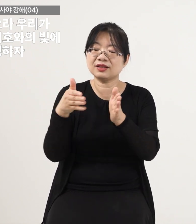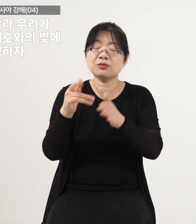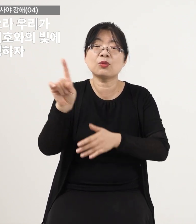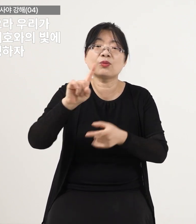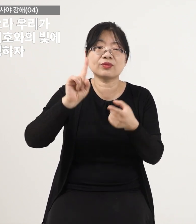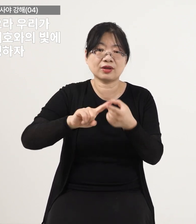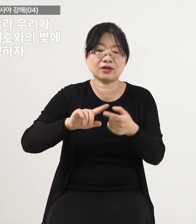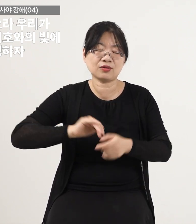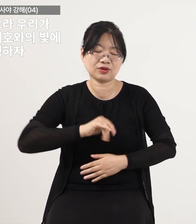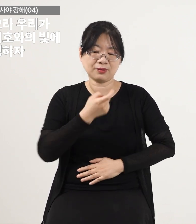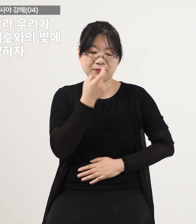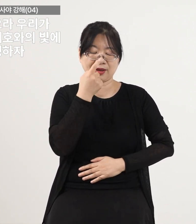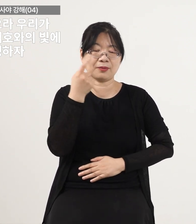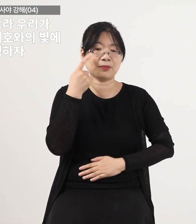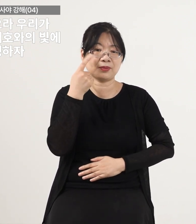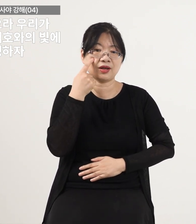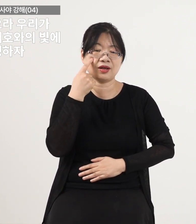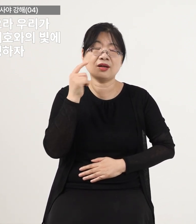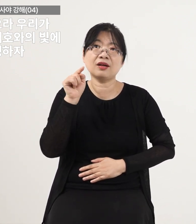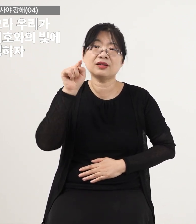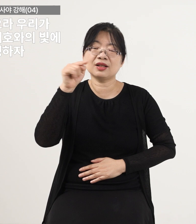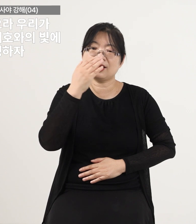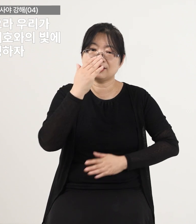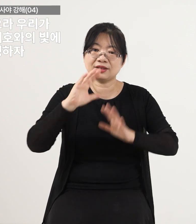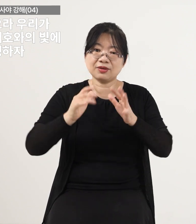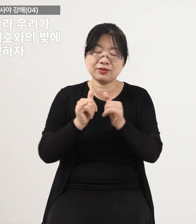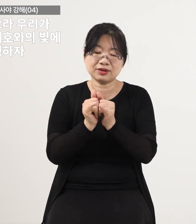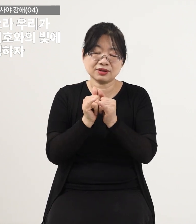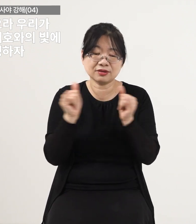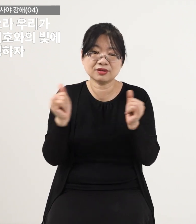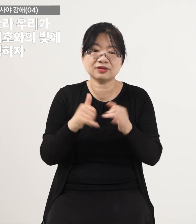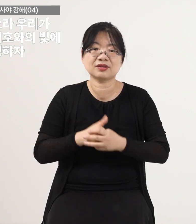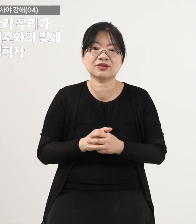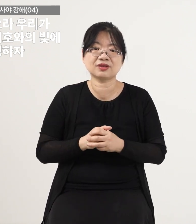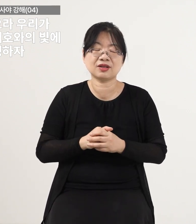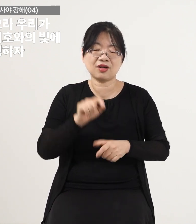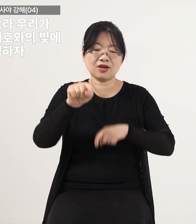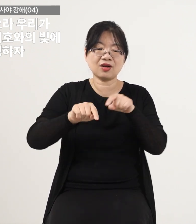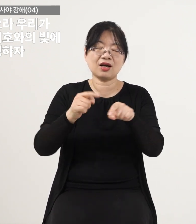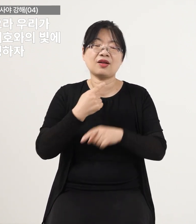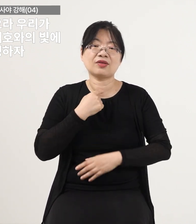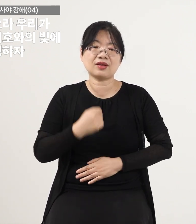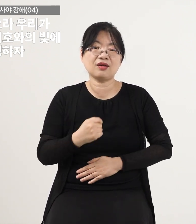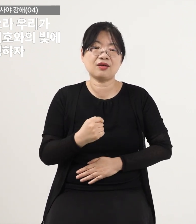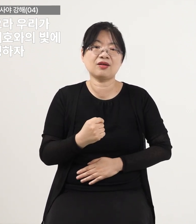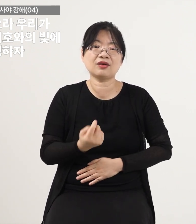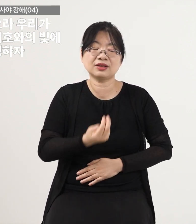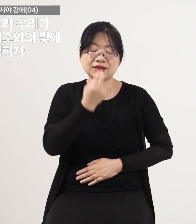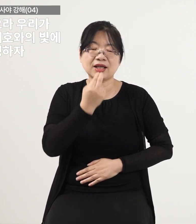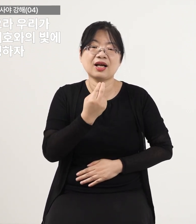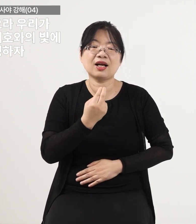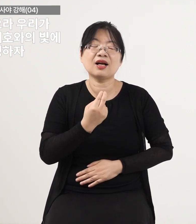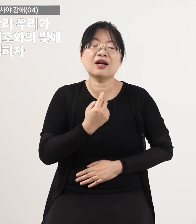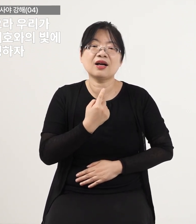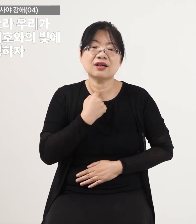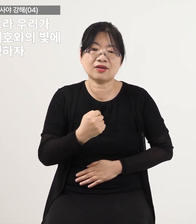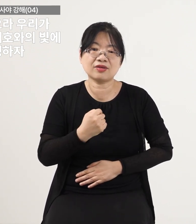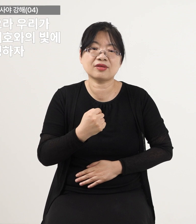배우자. 저 이스라엘 백성들이 걸어가던 살아냈던